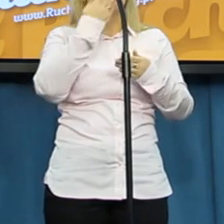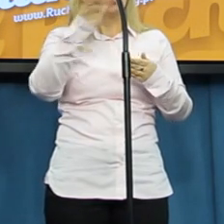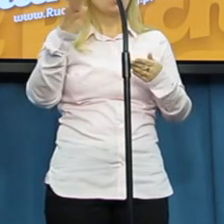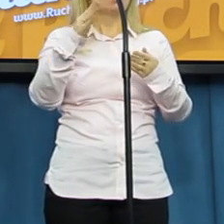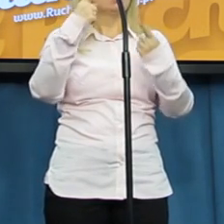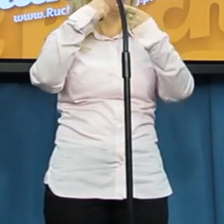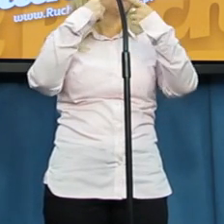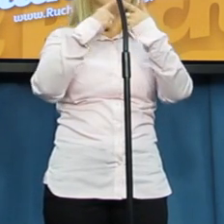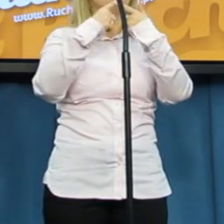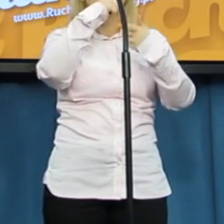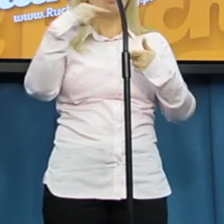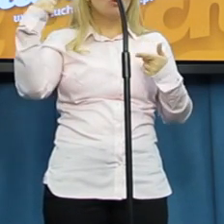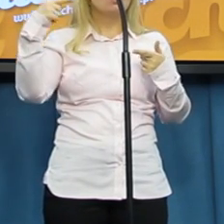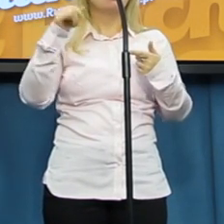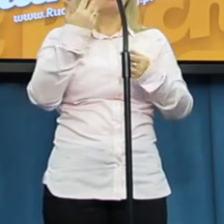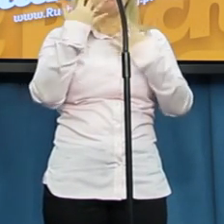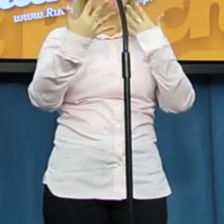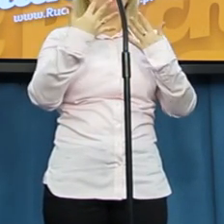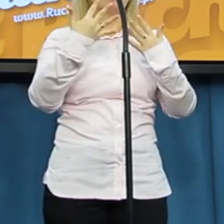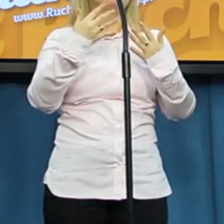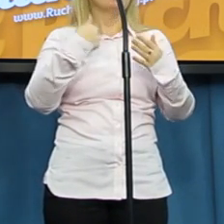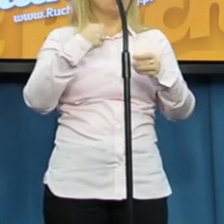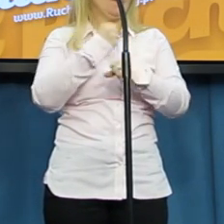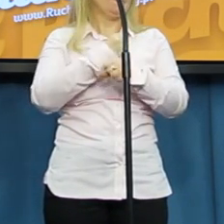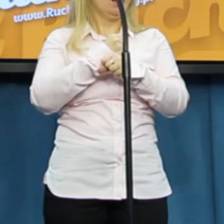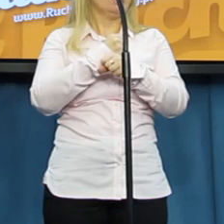zobaczycie jakość tego, jak będzie wyglądała